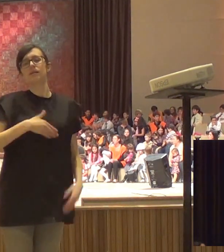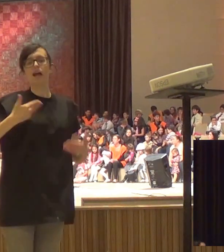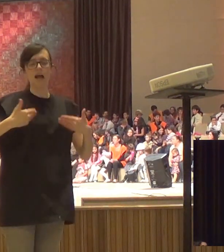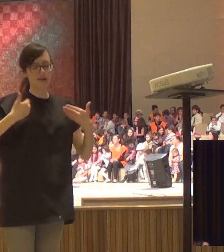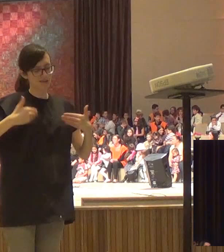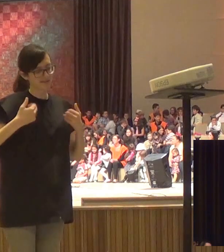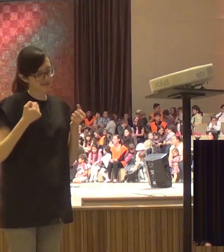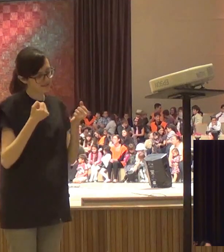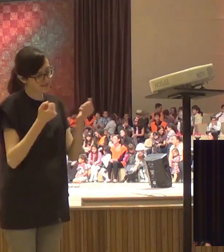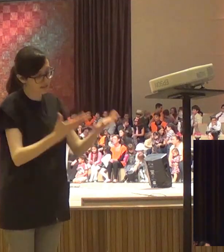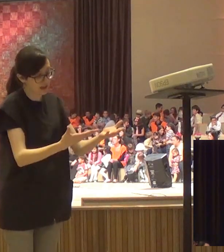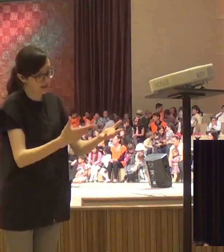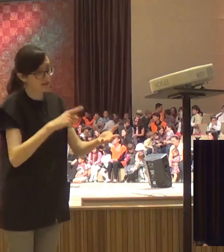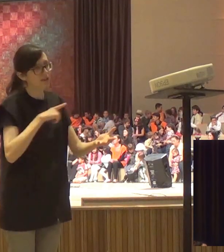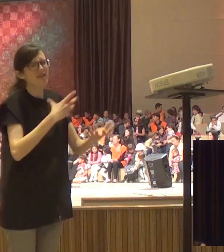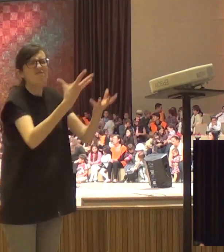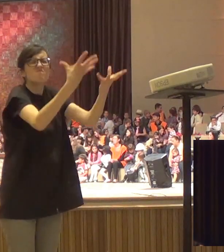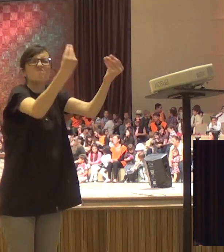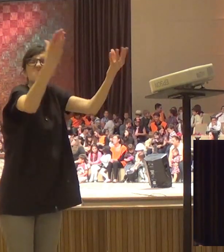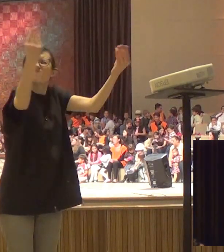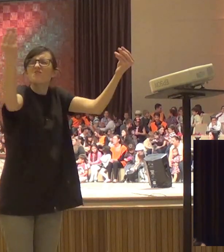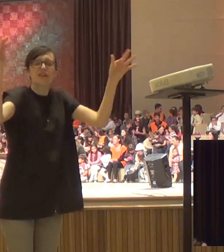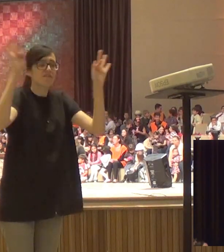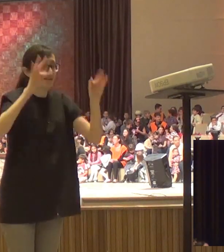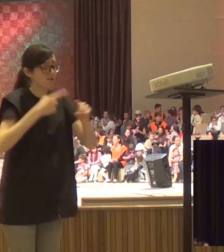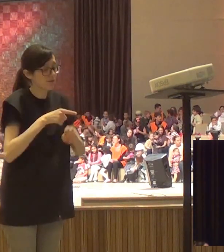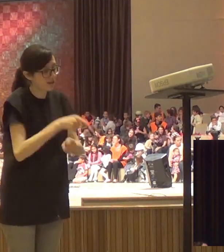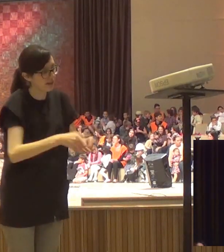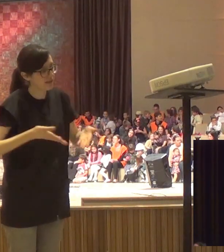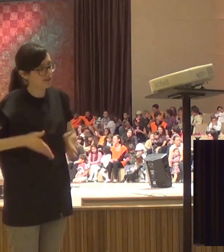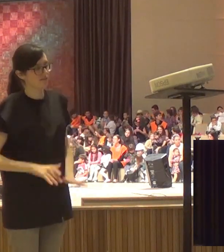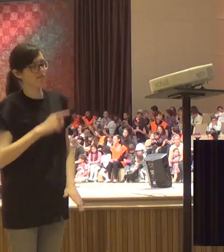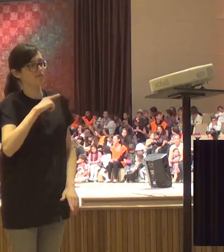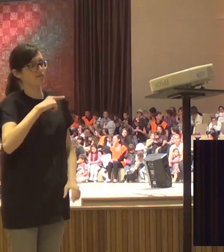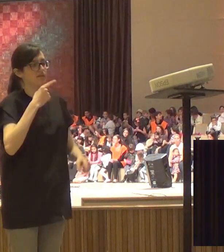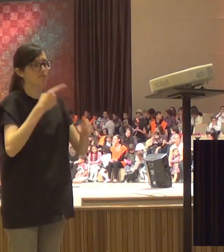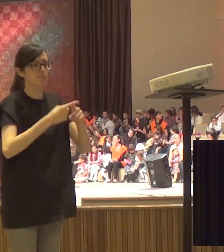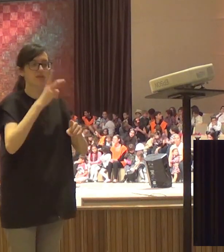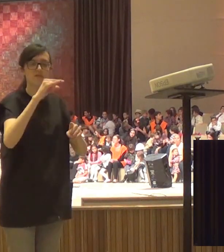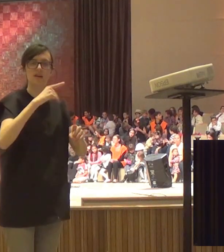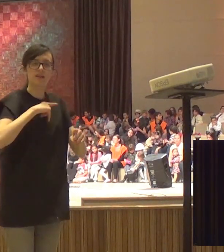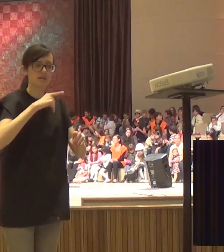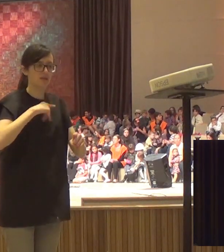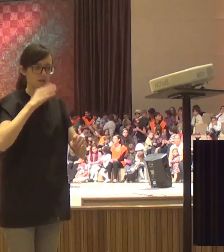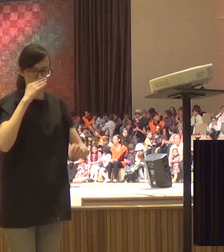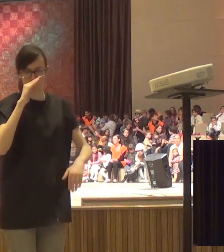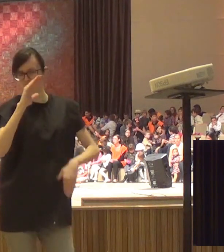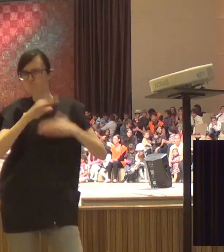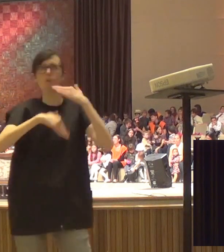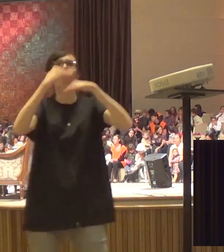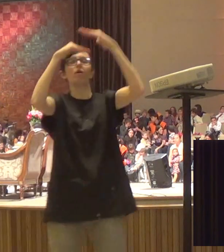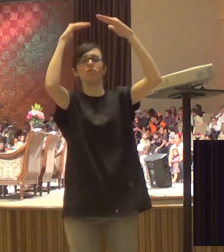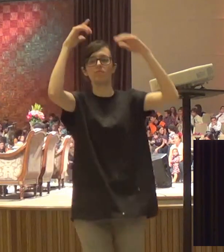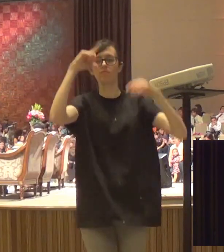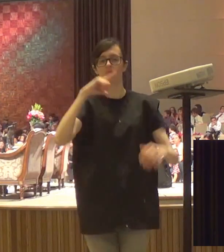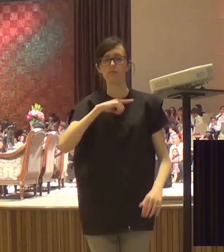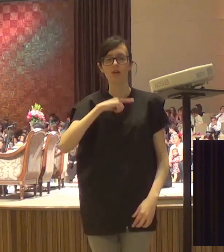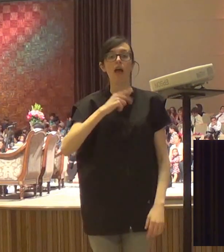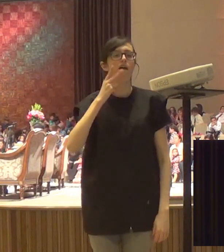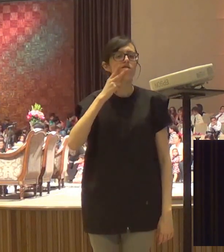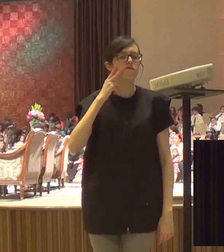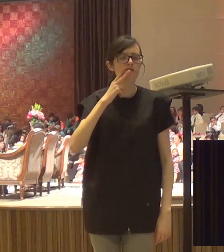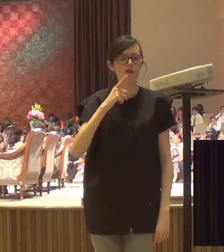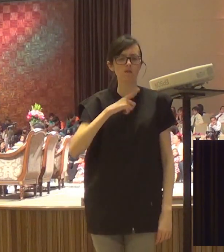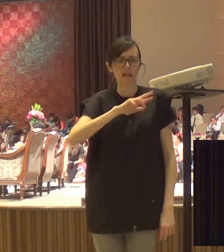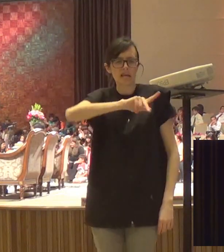Ele será motivo de prazer e de alegria para você. E muitos se alegrarão por causa do nascimento dele, pois será grande aos olhos